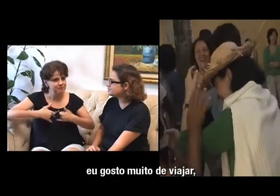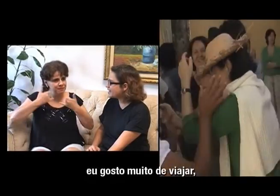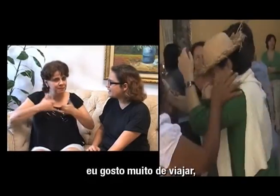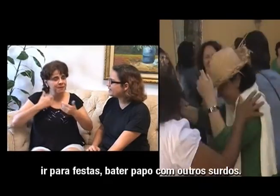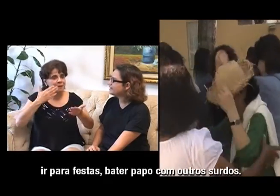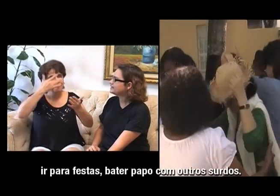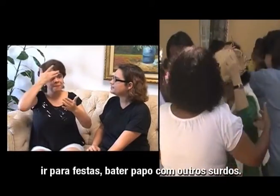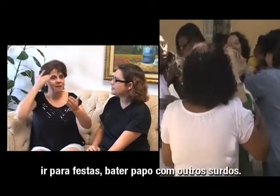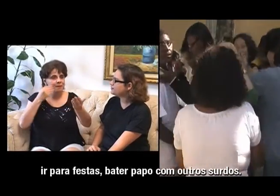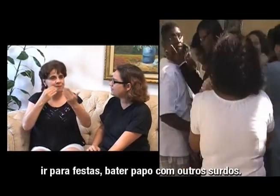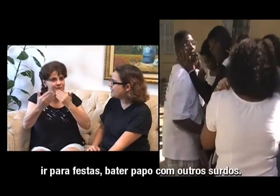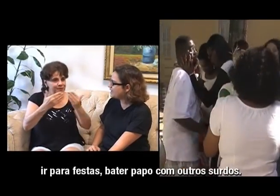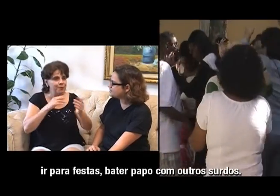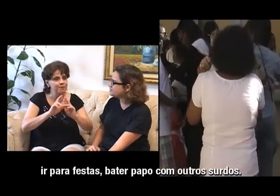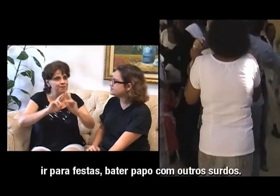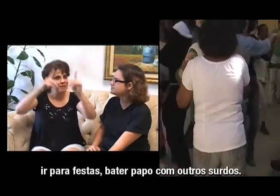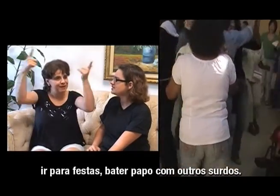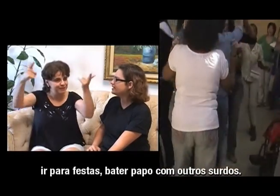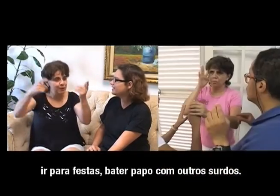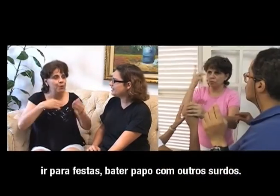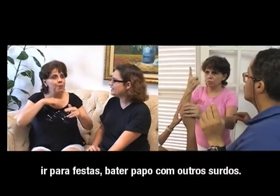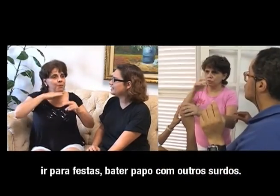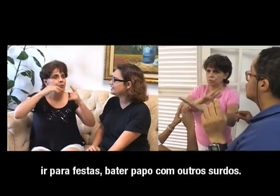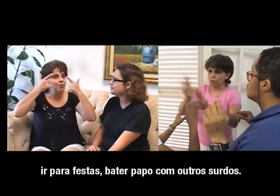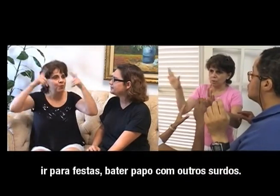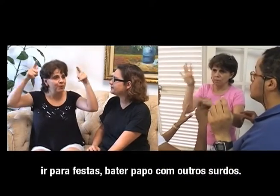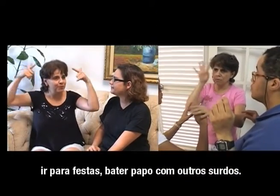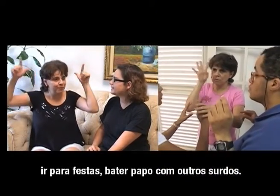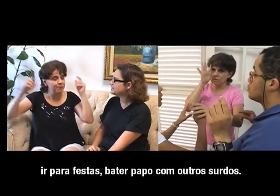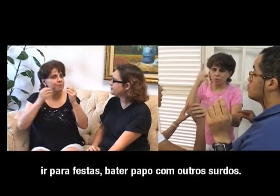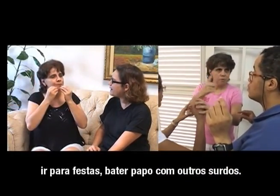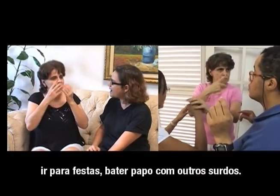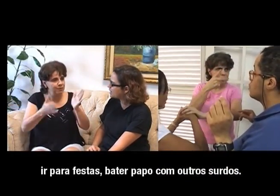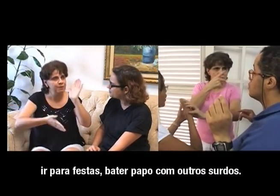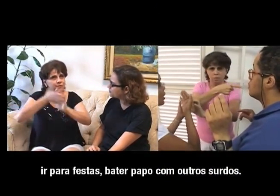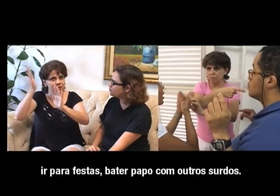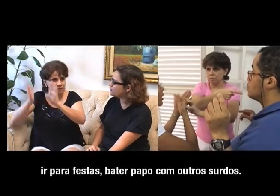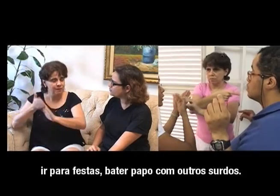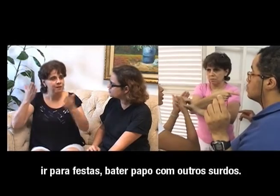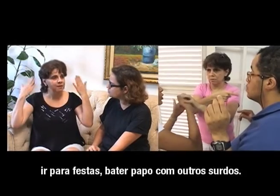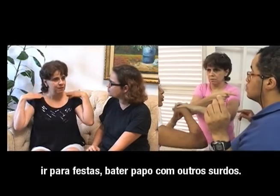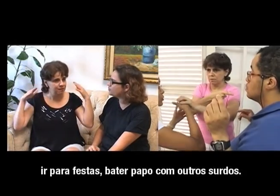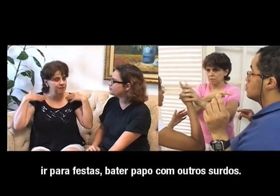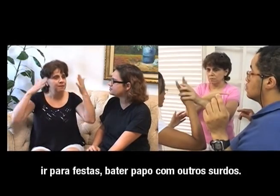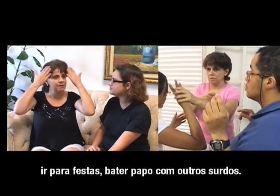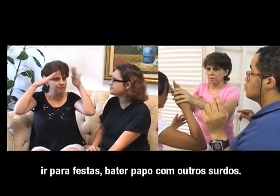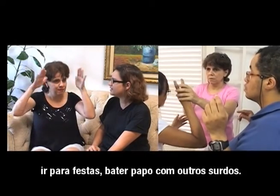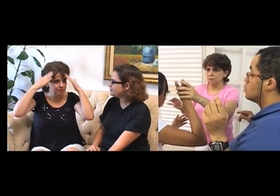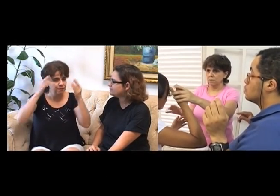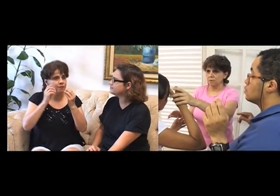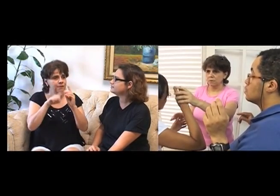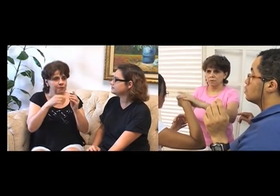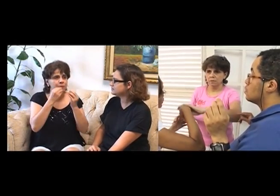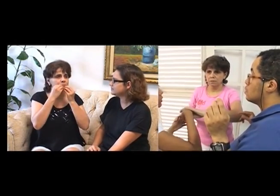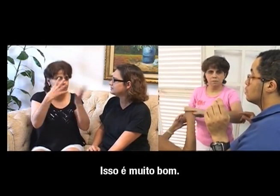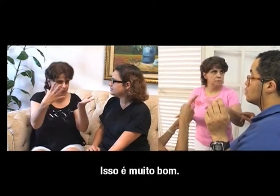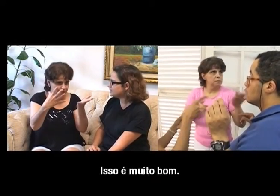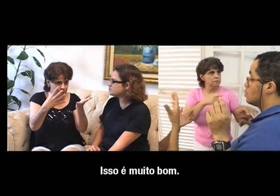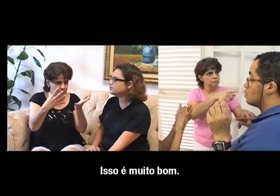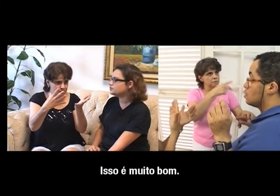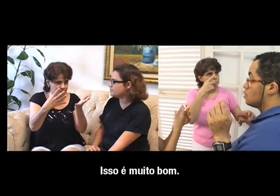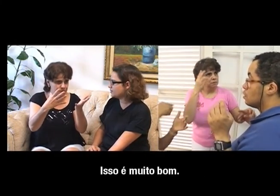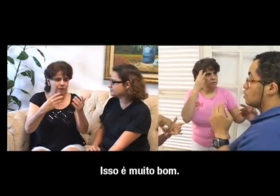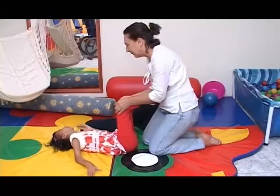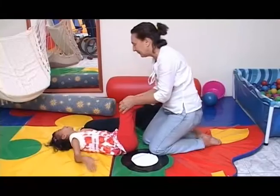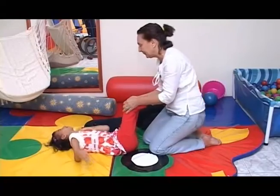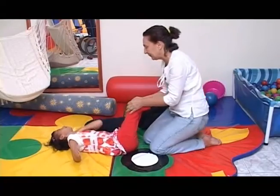de viajar, ir para festas, bater papo com outros surdos.